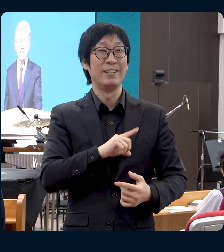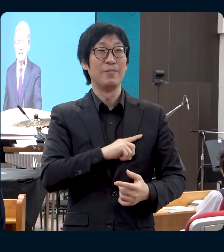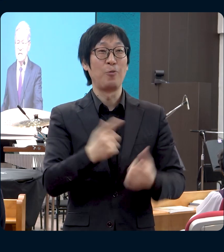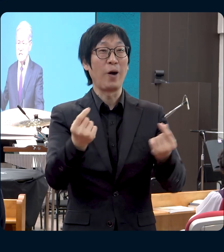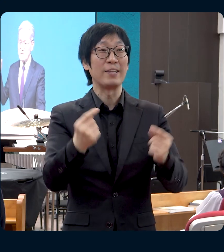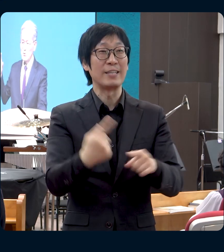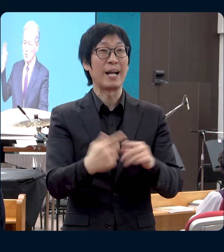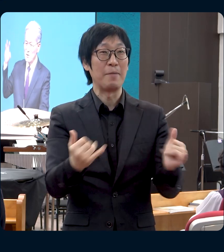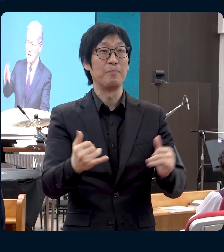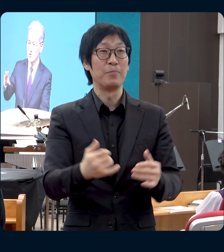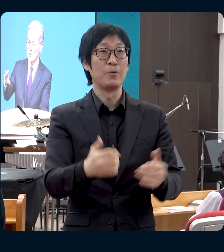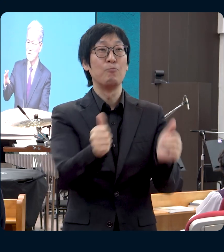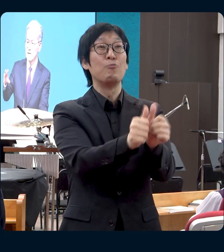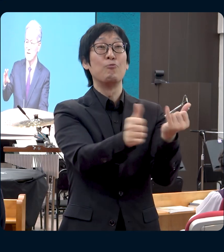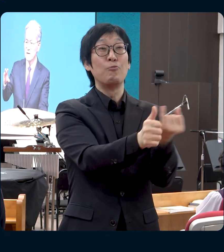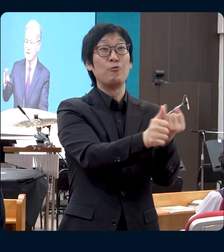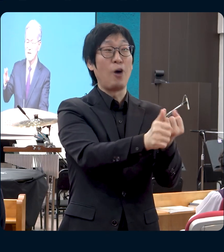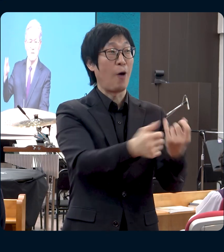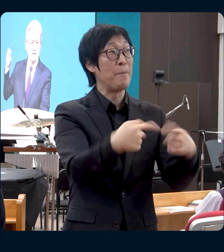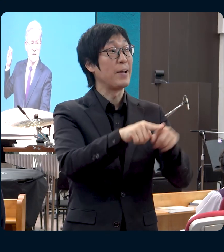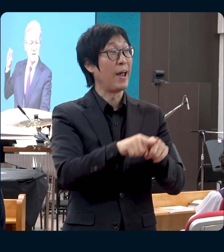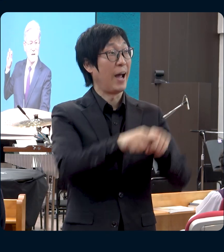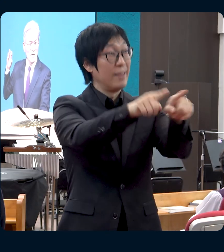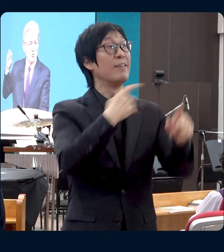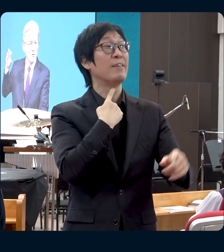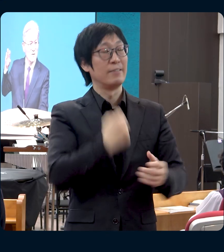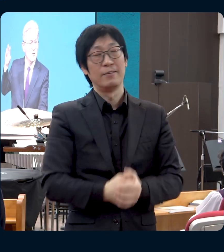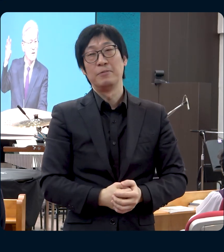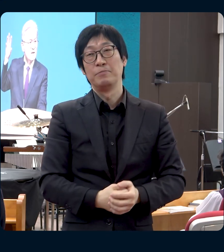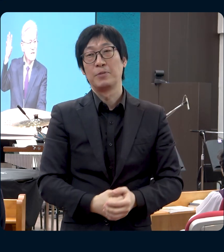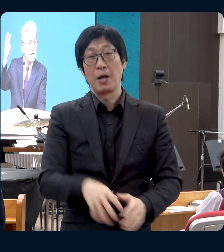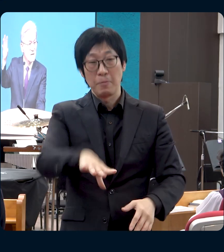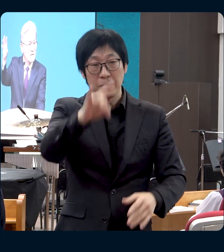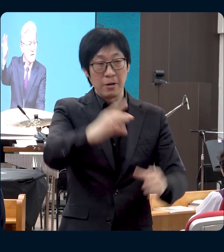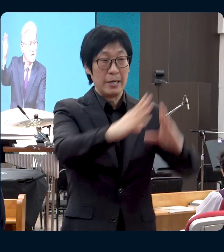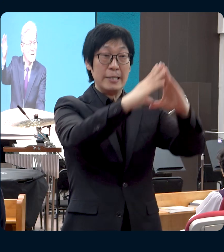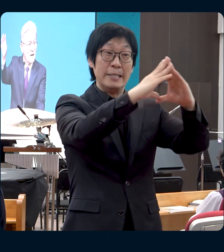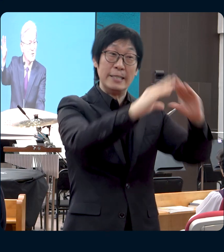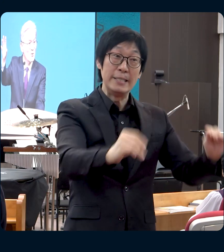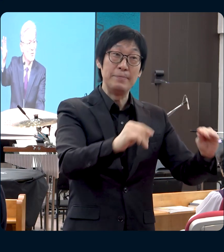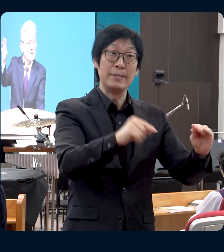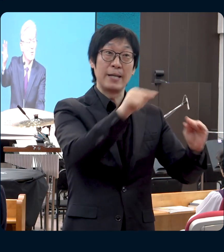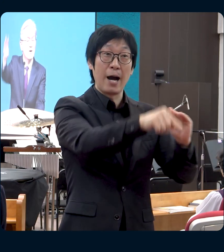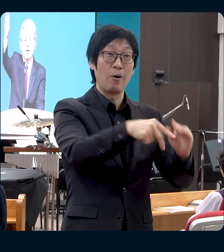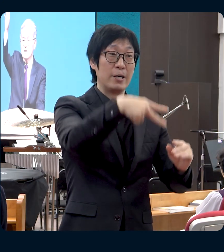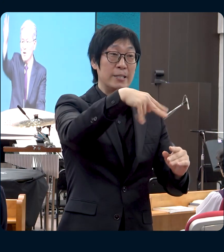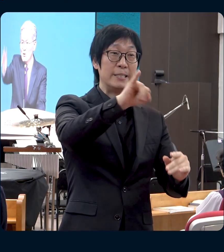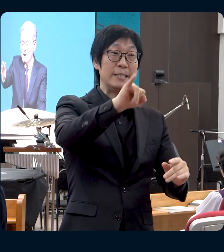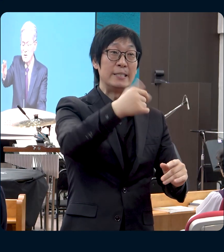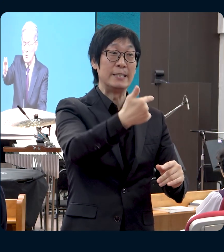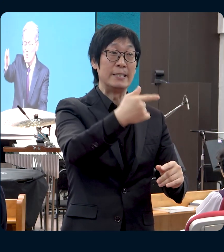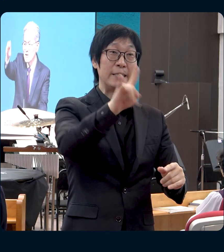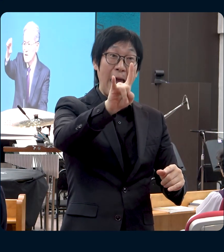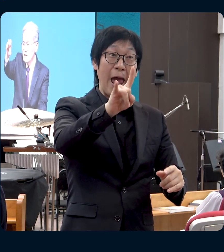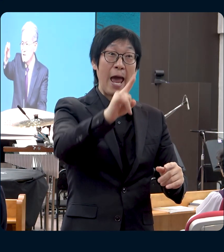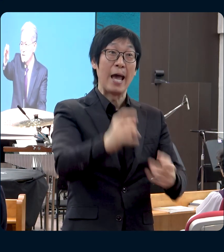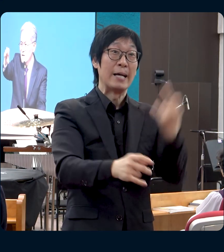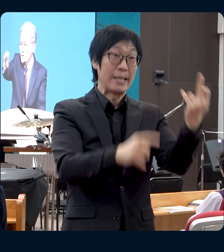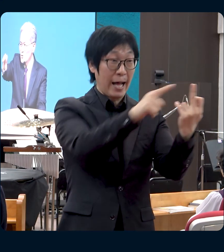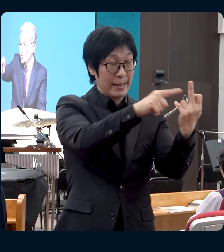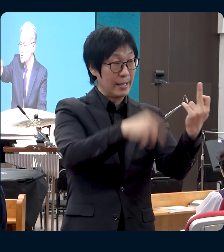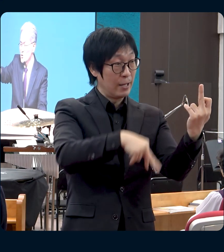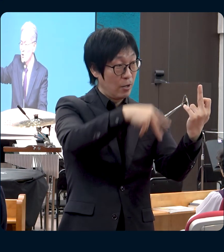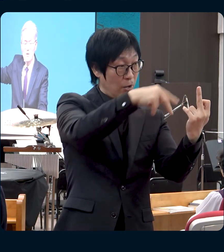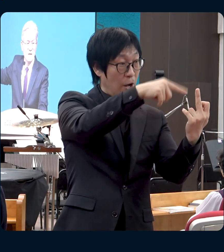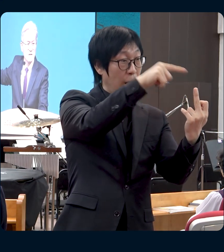팀은 이집트로 들어가서 그 다음에 이제 시나이 반도로 해서 시내산 가서 올라갔다 내려와가지고 시나이